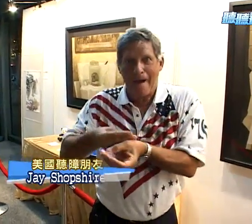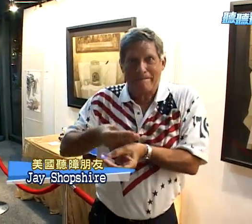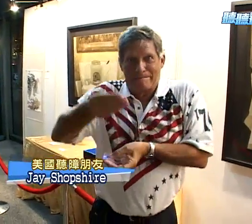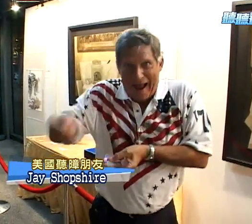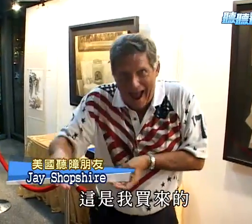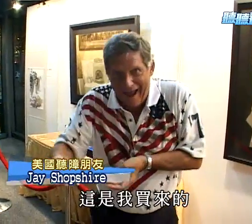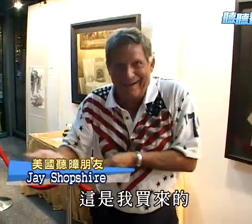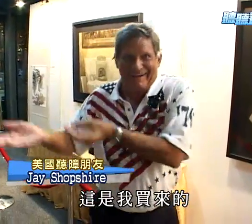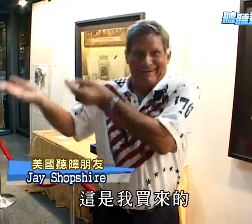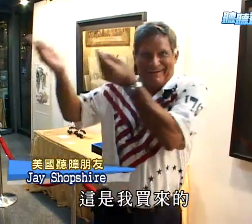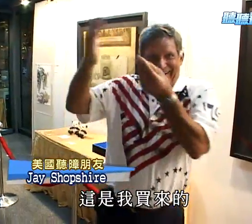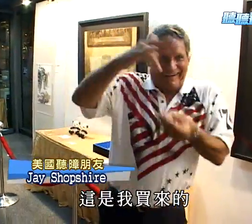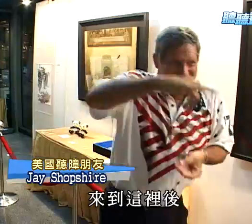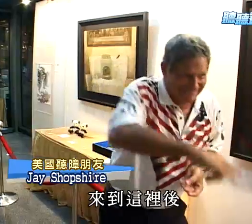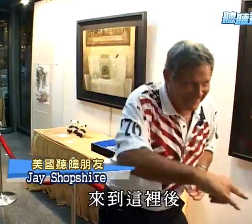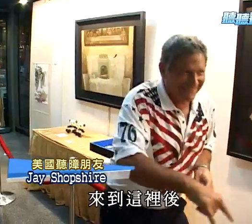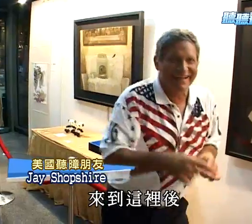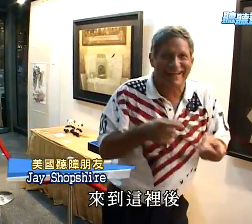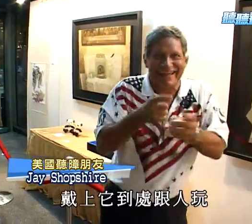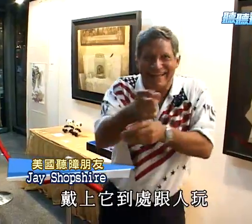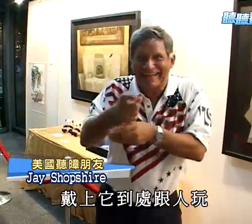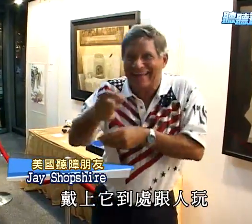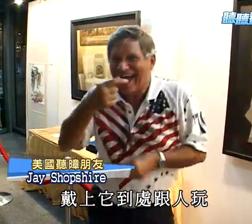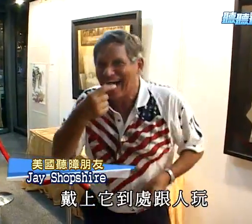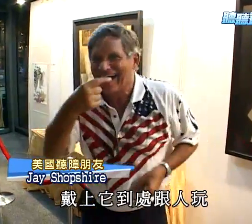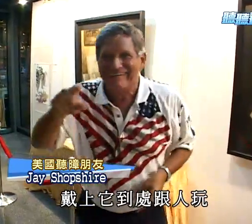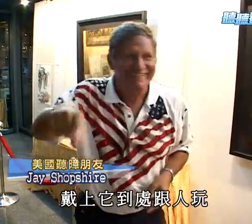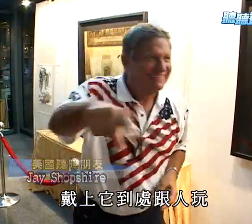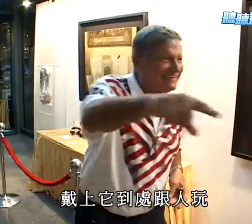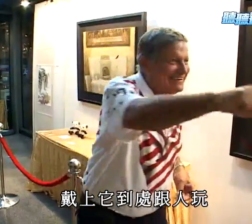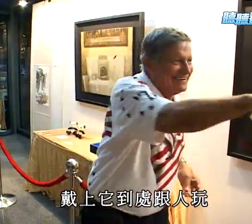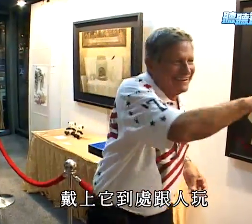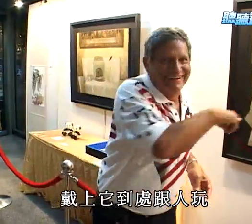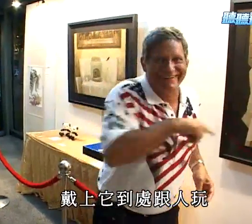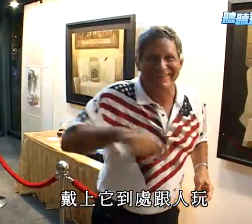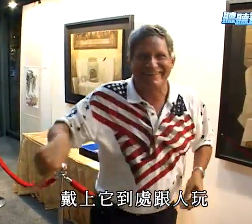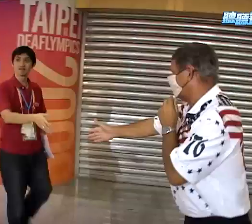这是我买来的，来到这里后呢，带上它到处跟人玩。